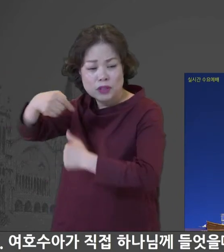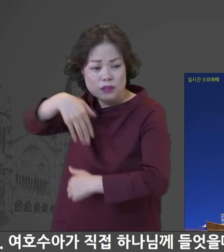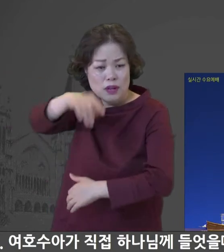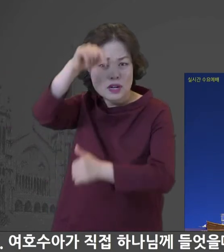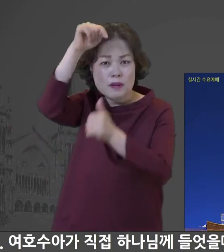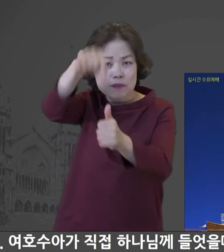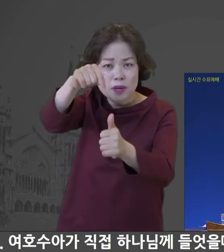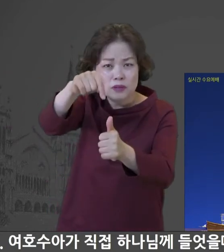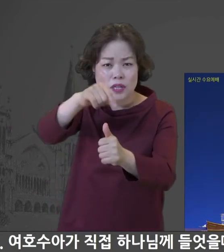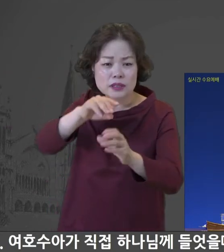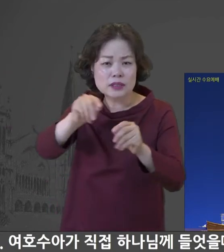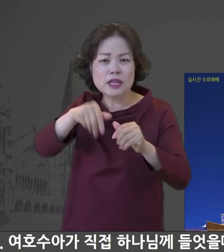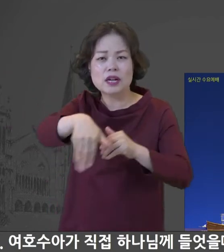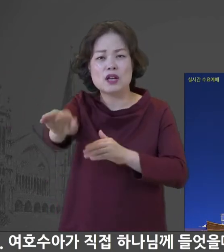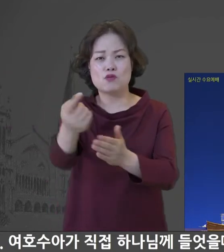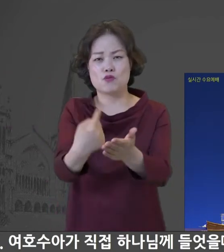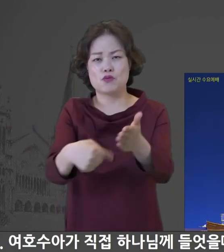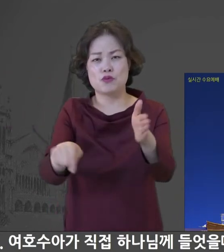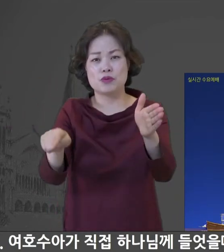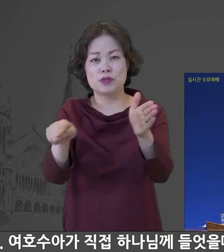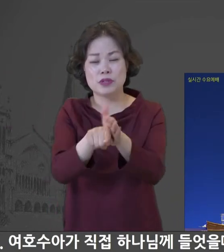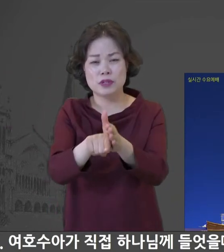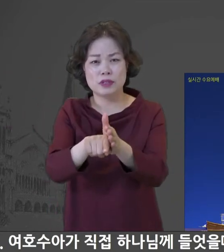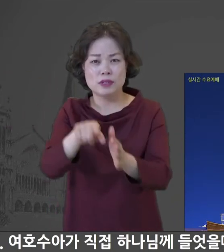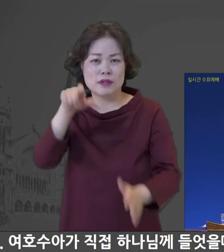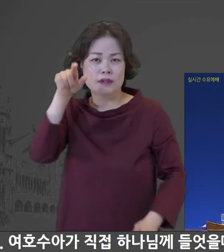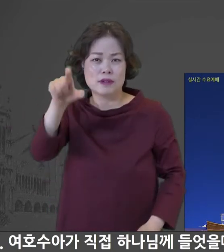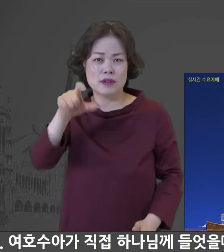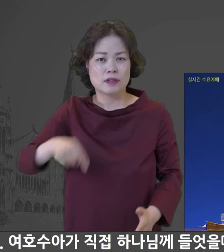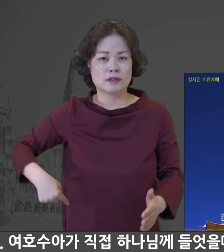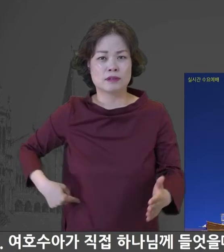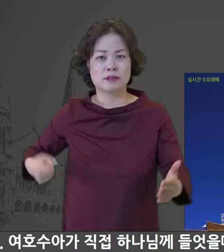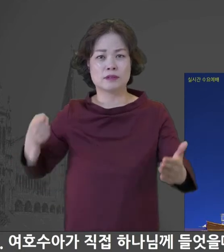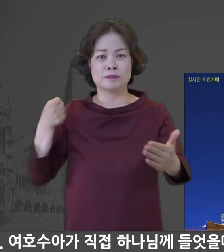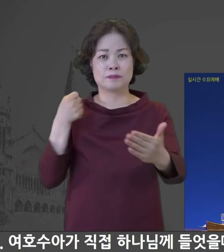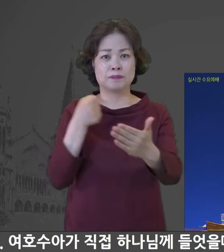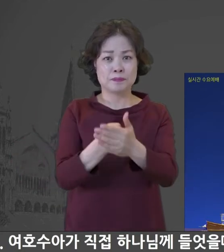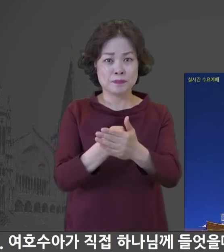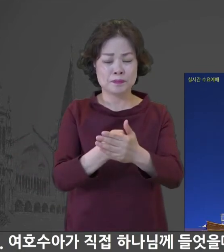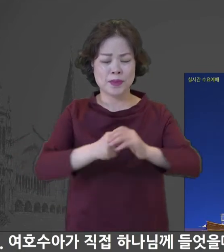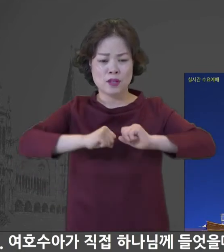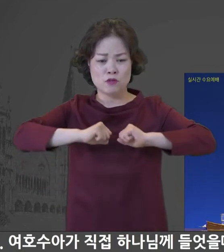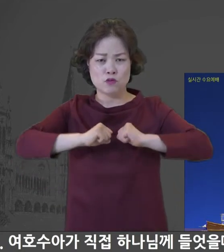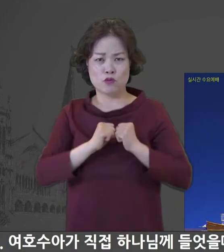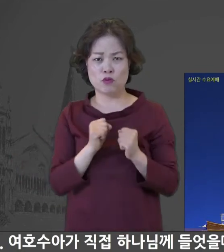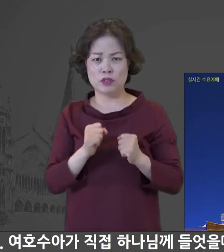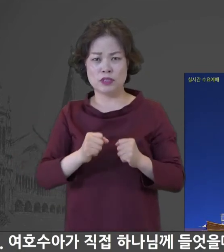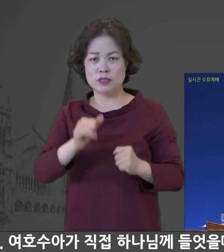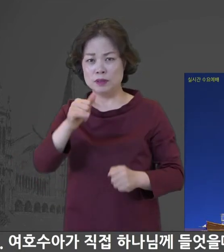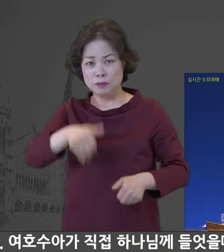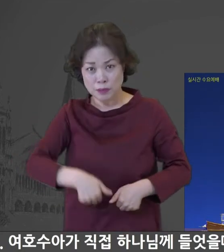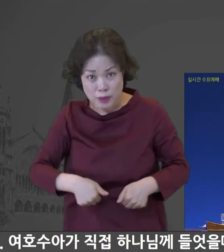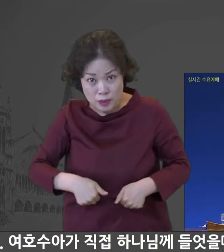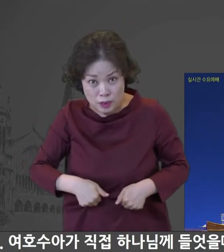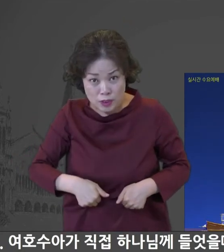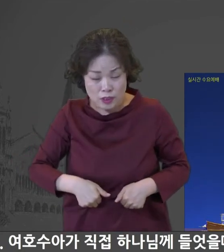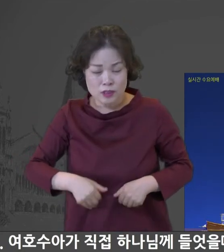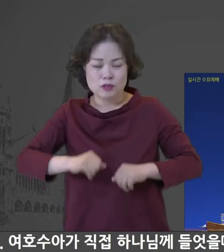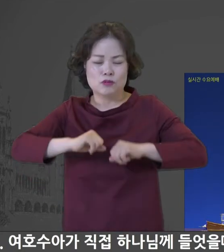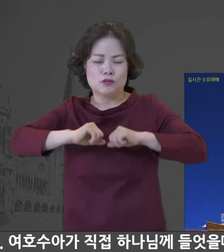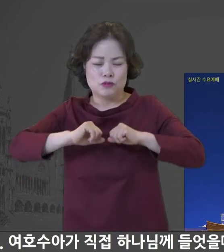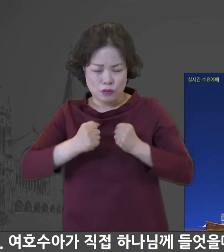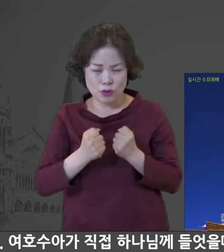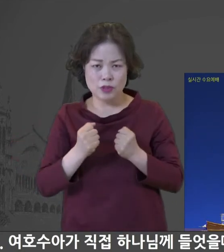가라라는 명령하신 그 땅으로 가기 위해서는 강하고 담대해야 합니다. 순종해야 합니다. 하나님의 말씀이기 때문에 순종해야